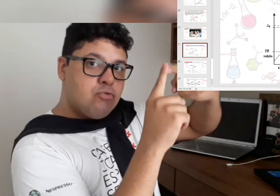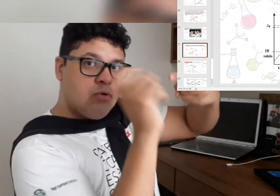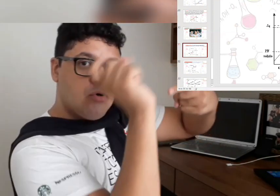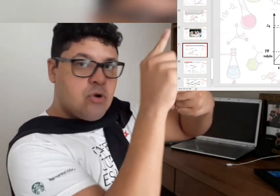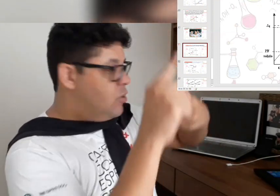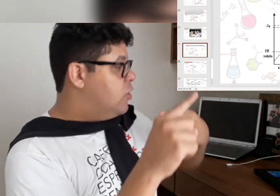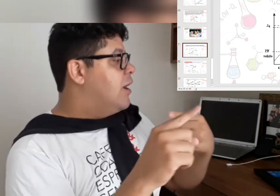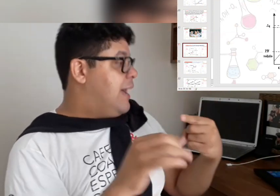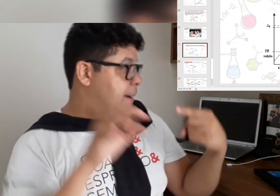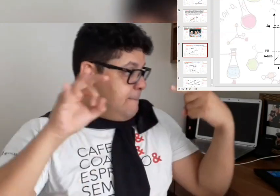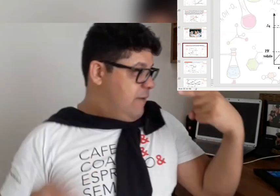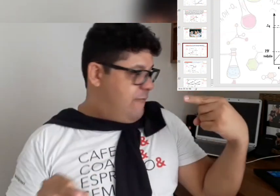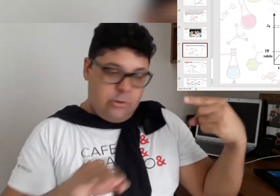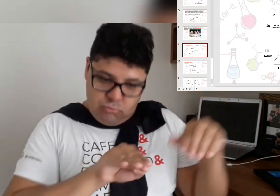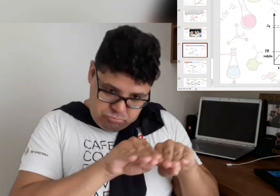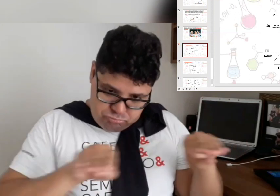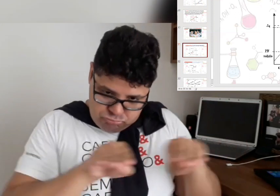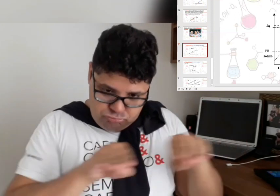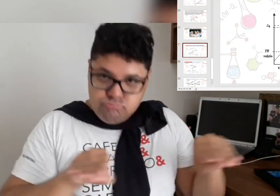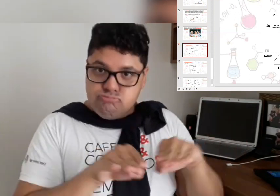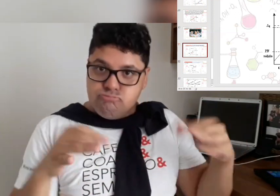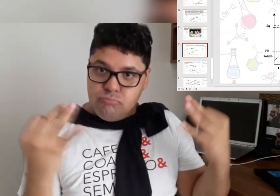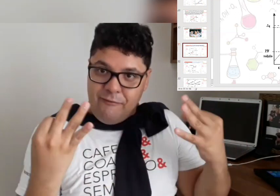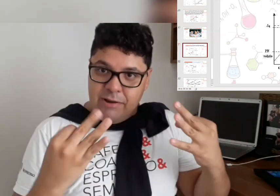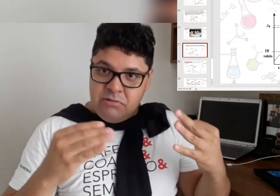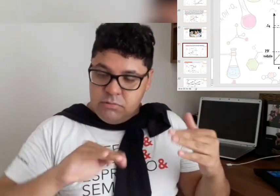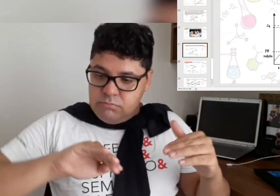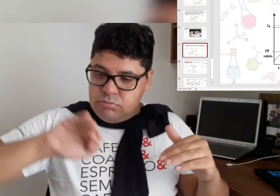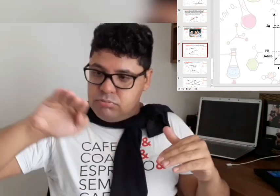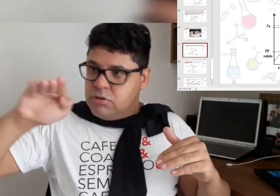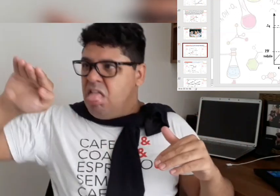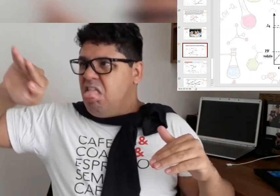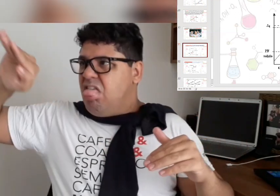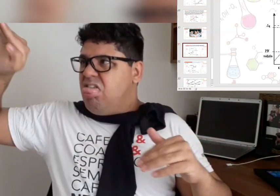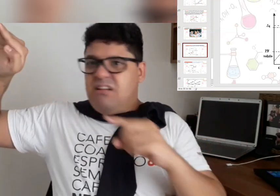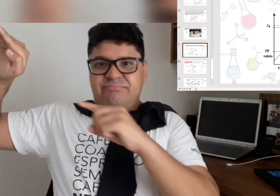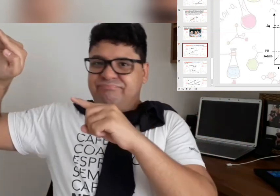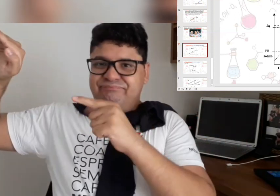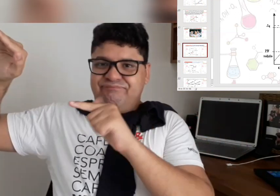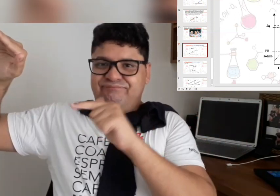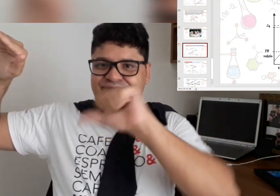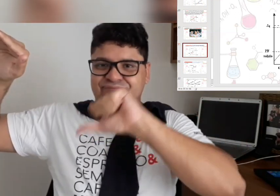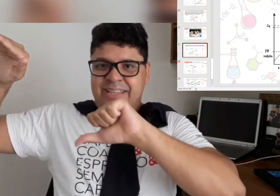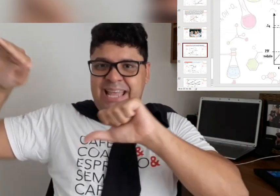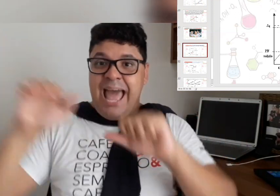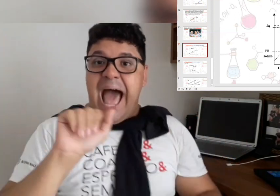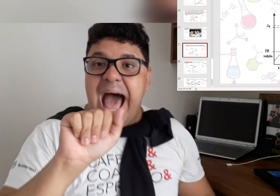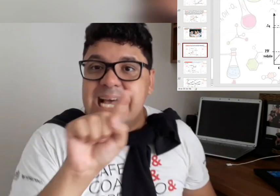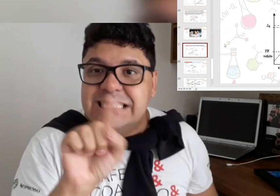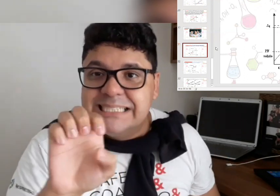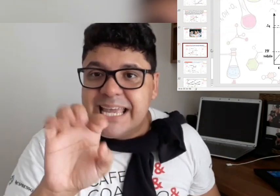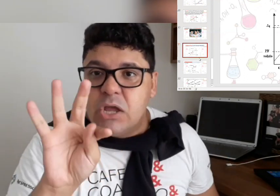de fusão. O ponto de fusão da mistura já é bem definido. E a ebulição,